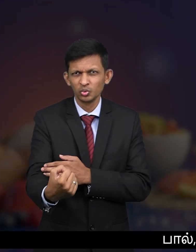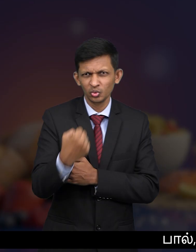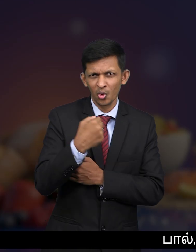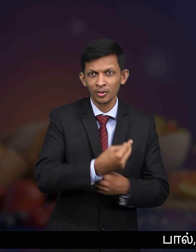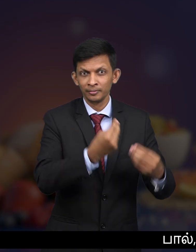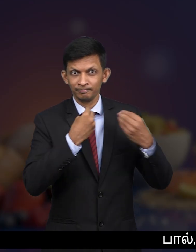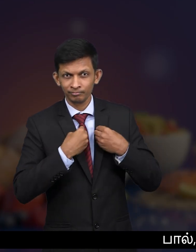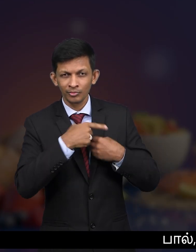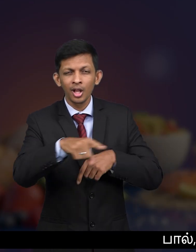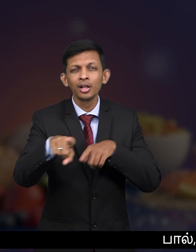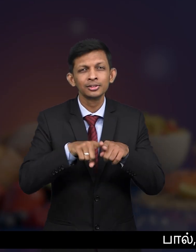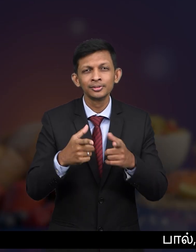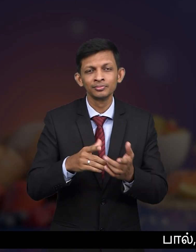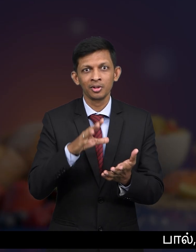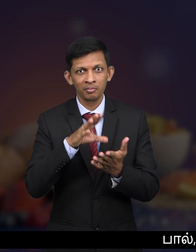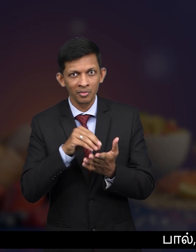தரும் உணவுகளையும்,